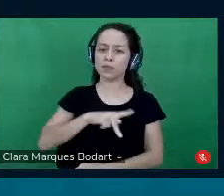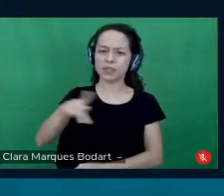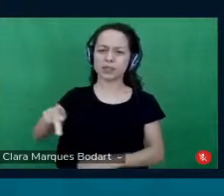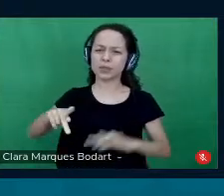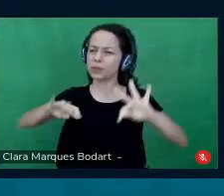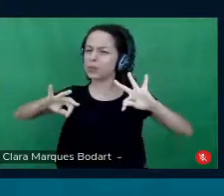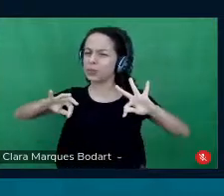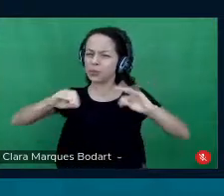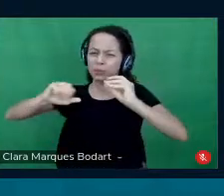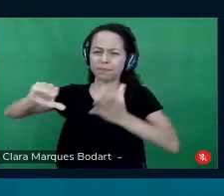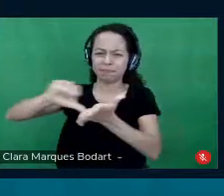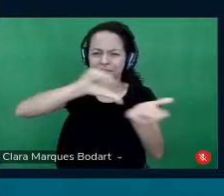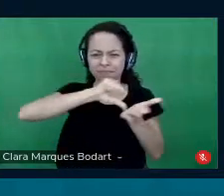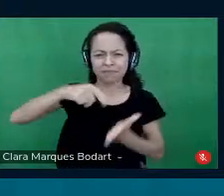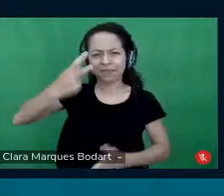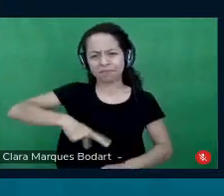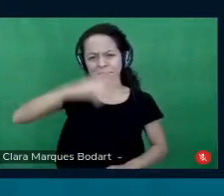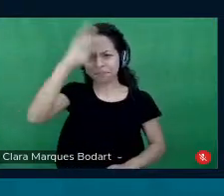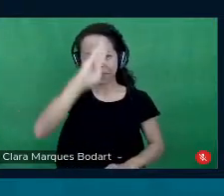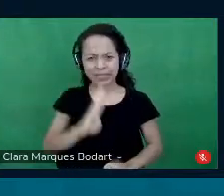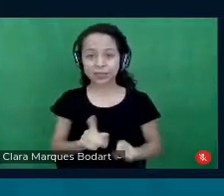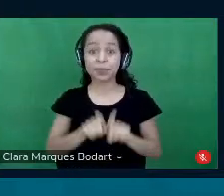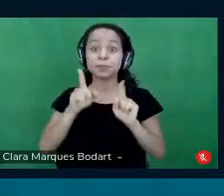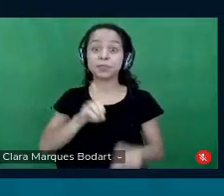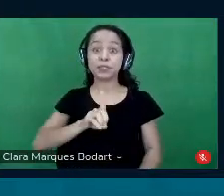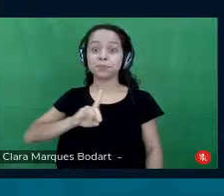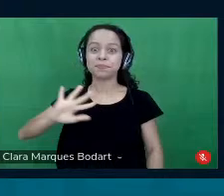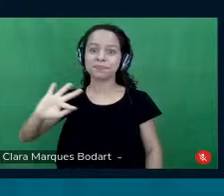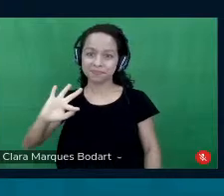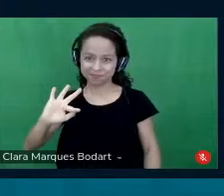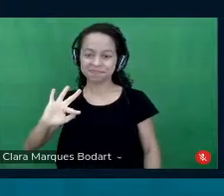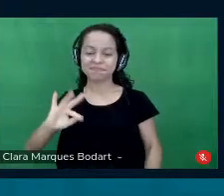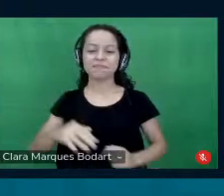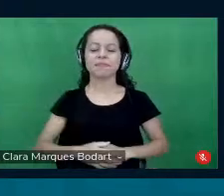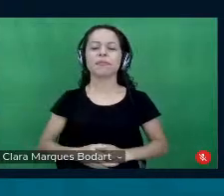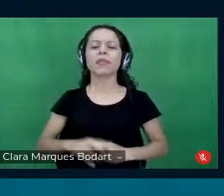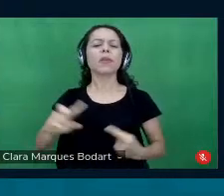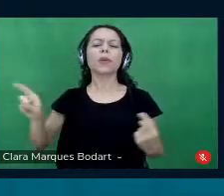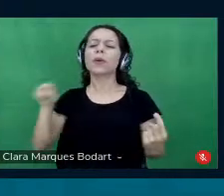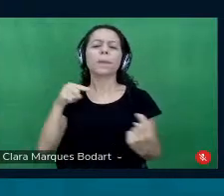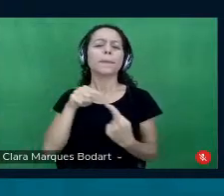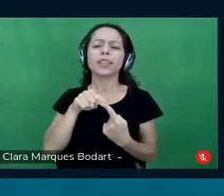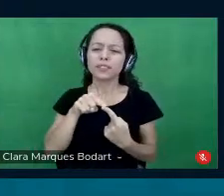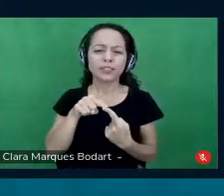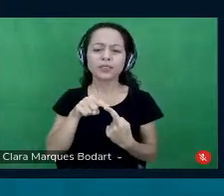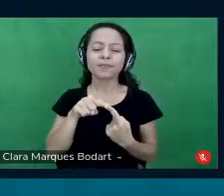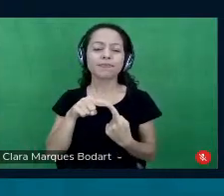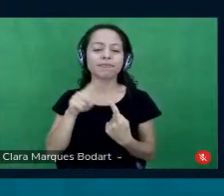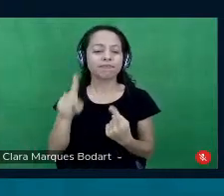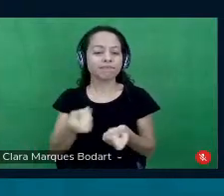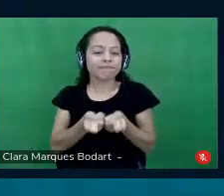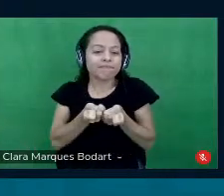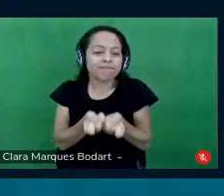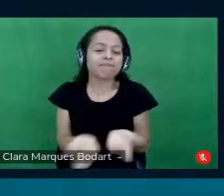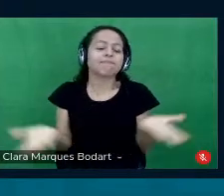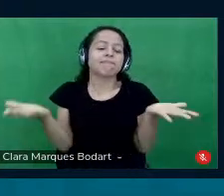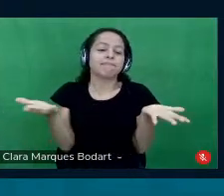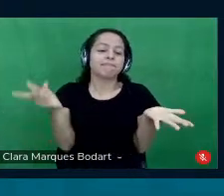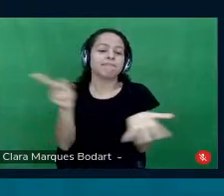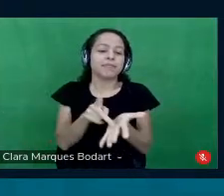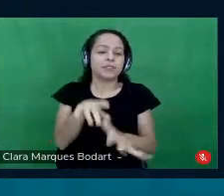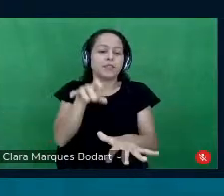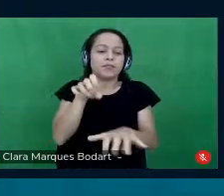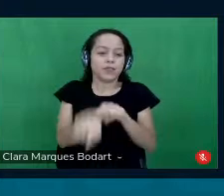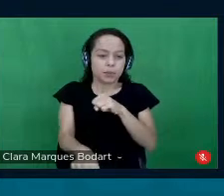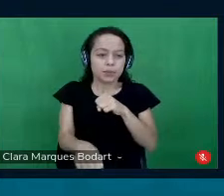unidades federativas do Brasil e Distrito Federal. O objetivo principal do programa é proporcionar